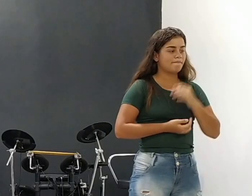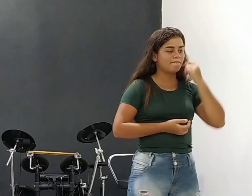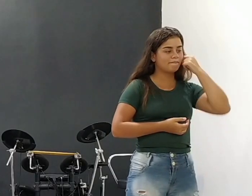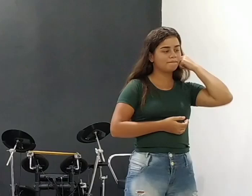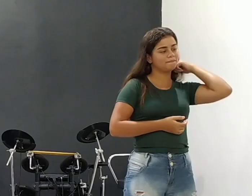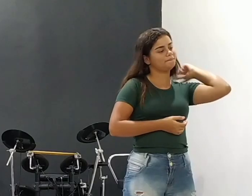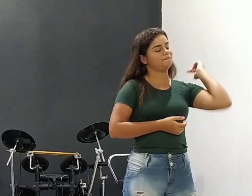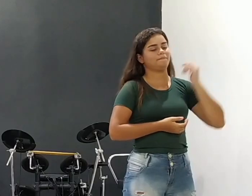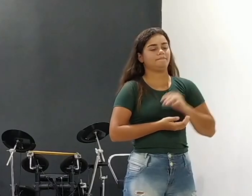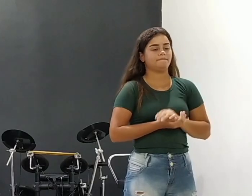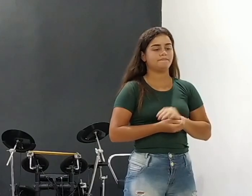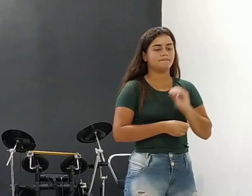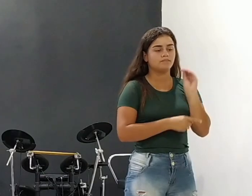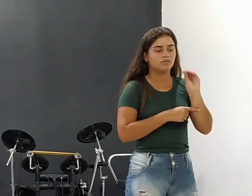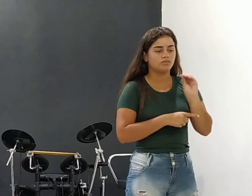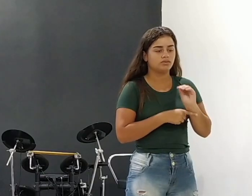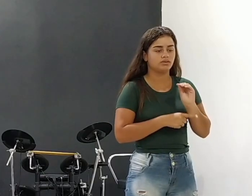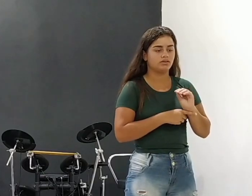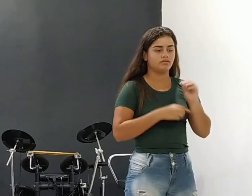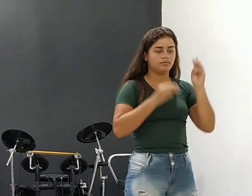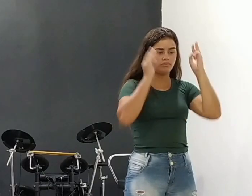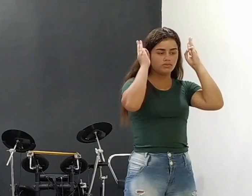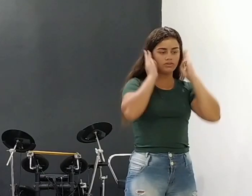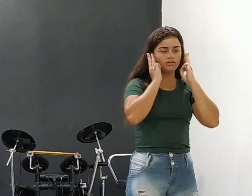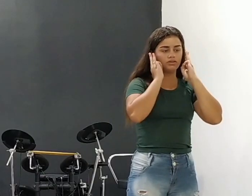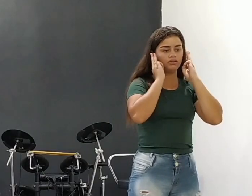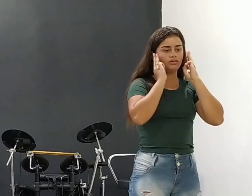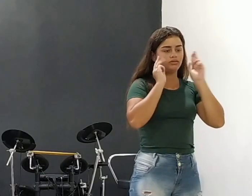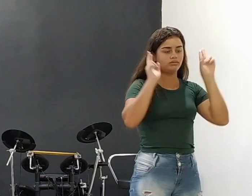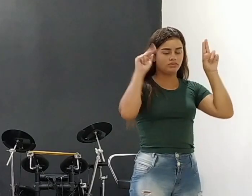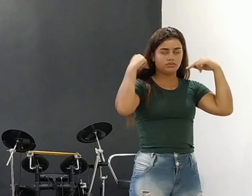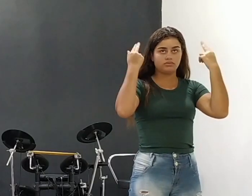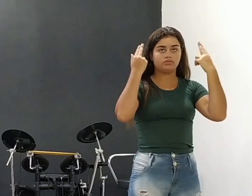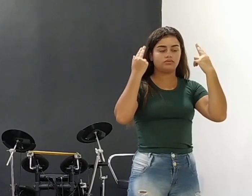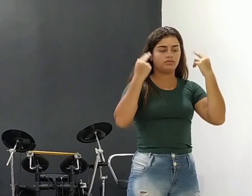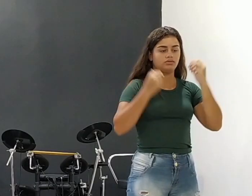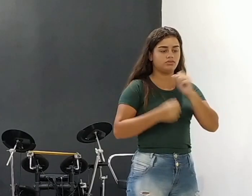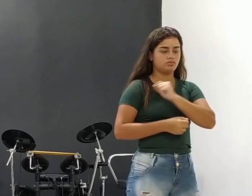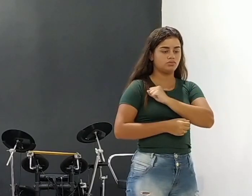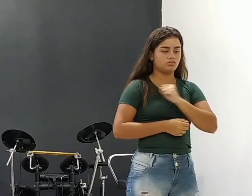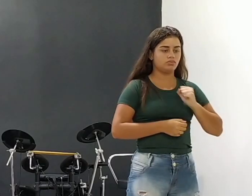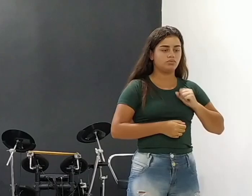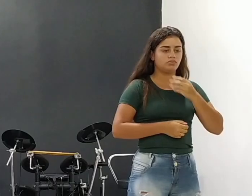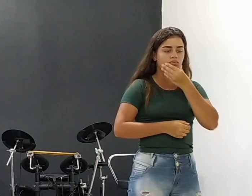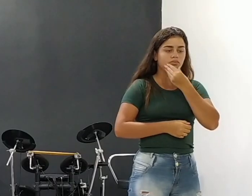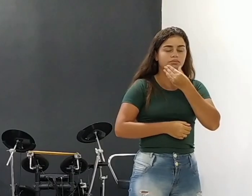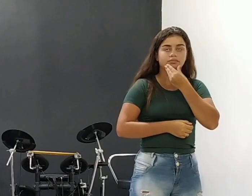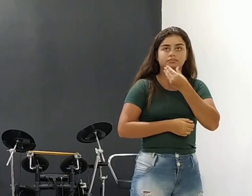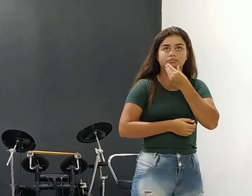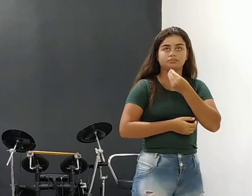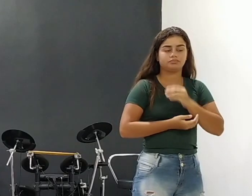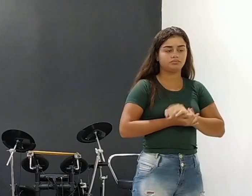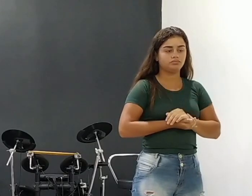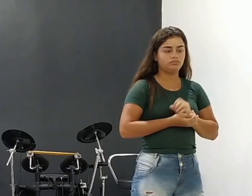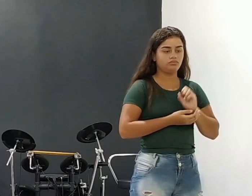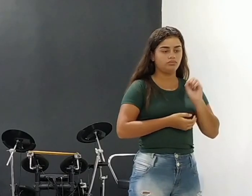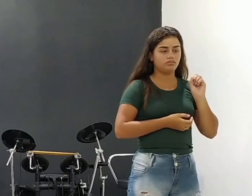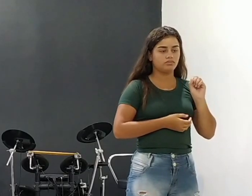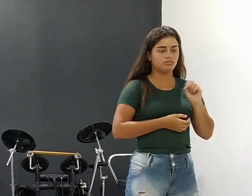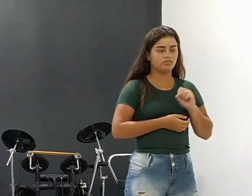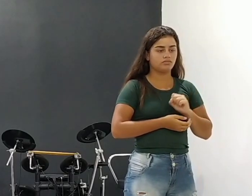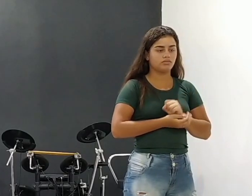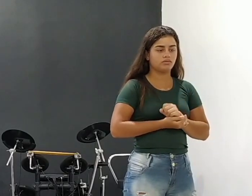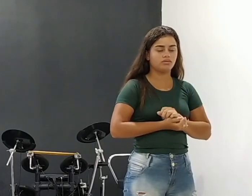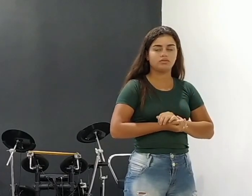apacentava Moisés o rebanho de Jetro, seu sogro, sacerdote de Midian. Uma outra coisa eu já vejo